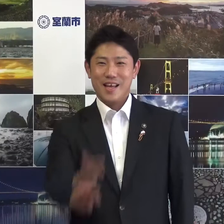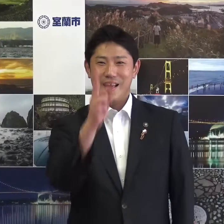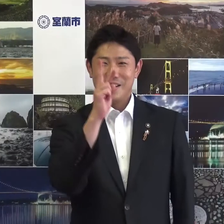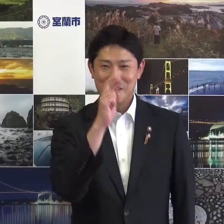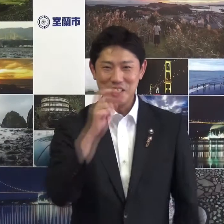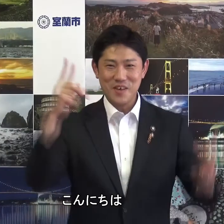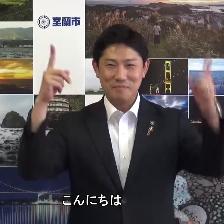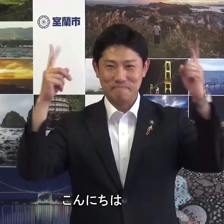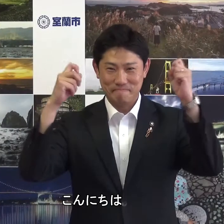こんにちは。